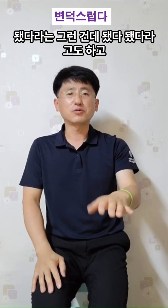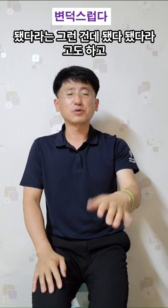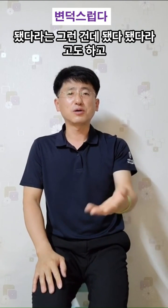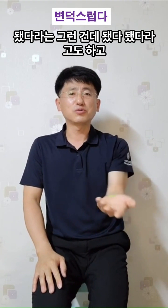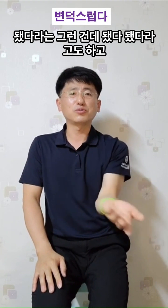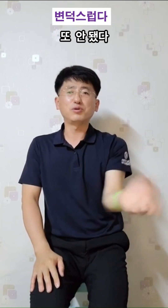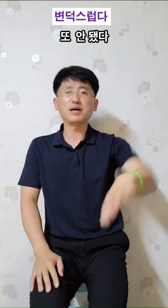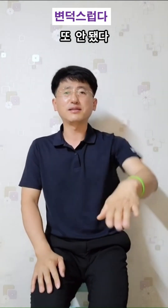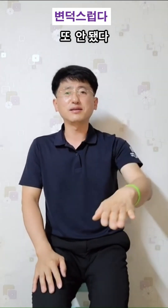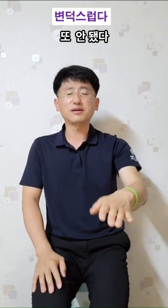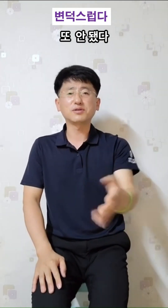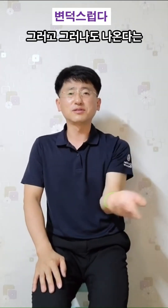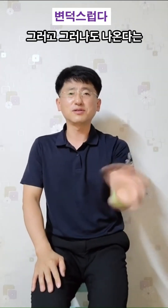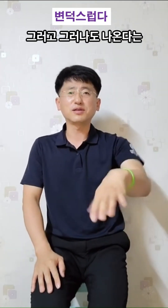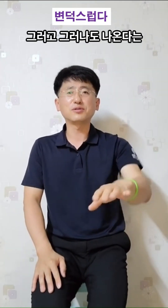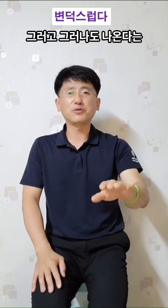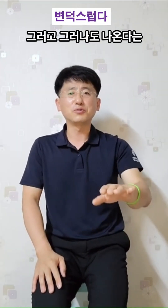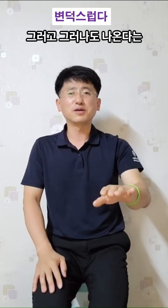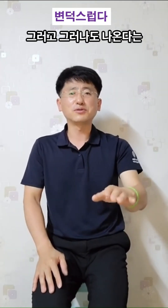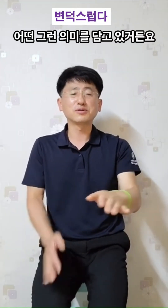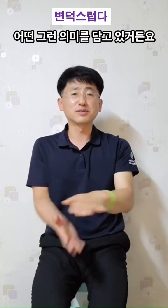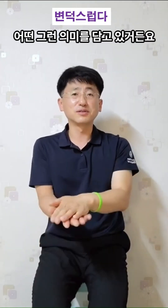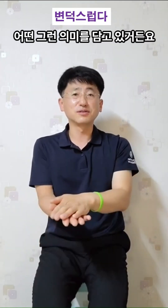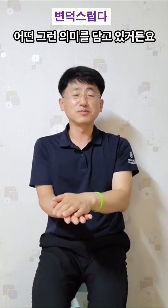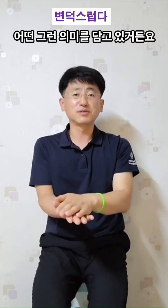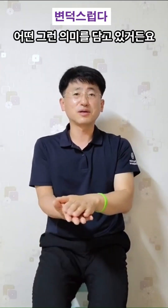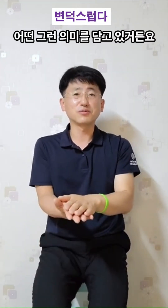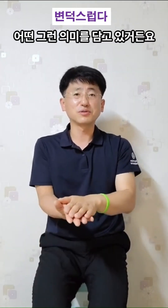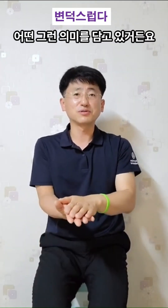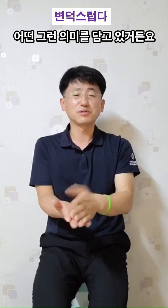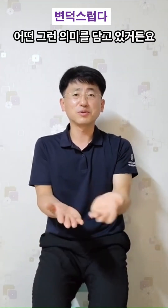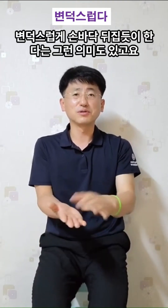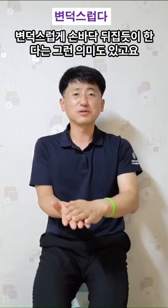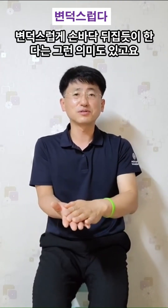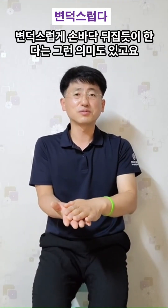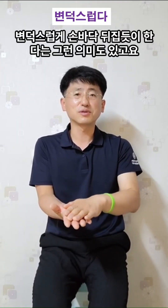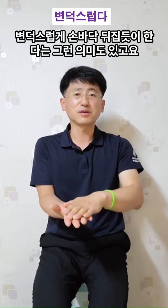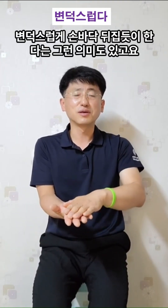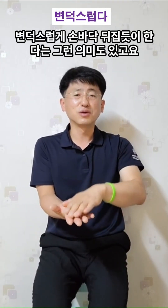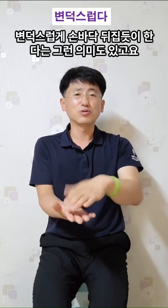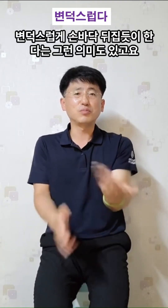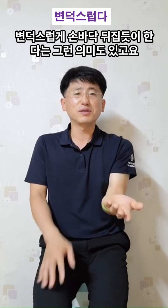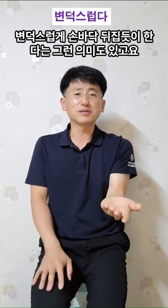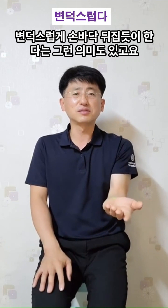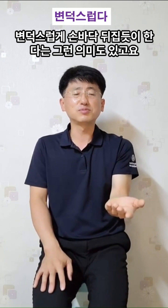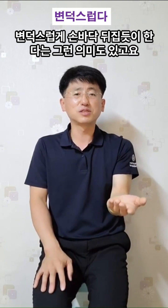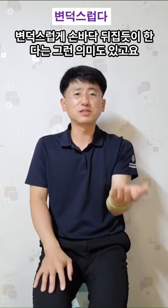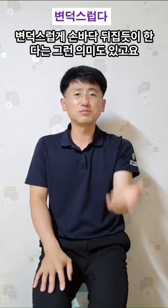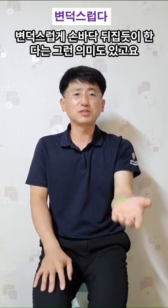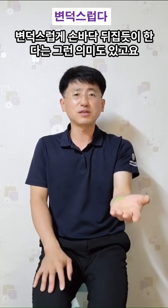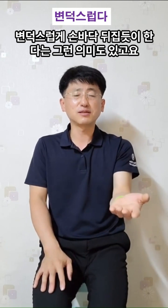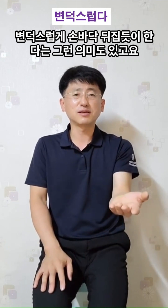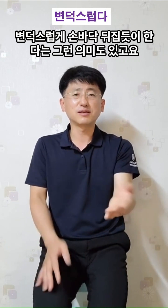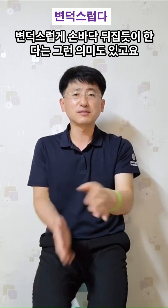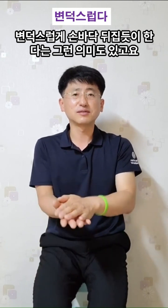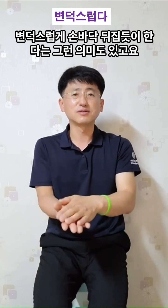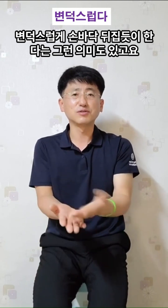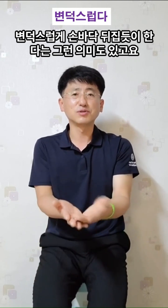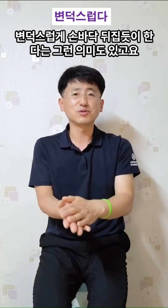됐다라고도 하고 또 안 됐다고 그러나도 나온다는 어떤 그런 의미를 담고 있거든요. 변덕스럽게 손바닥 뒤집듯이 한다라는 그런 의미도